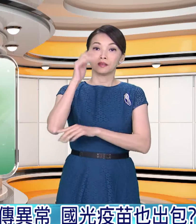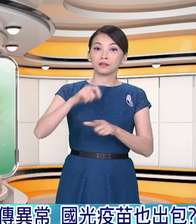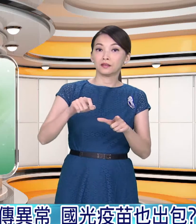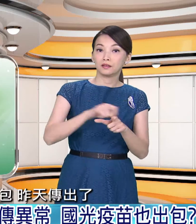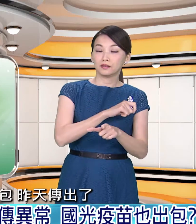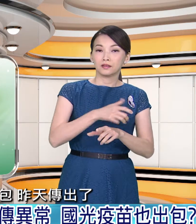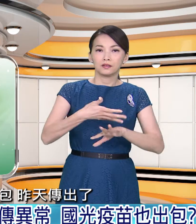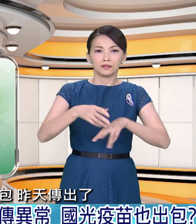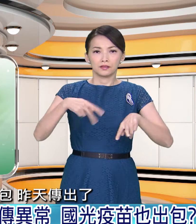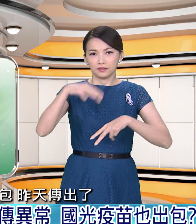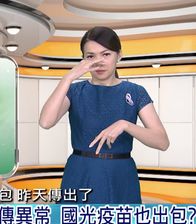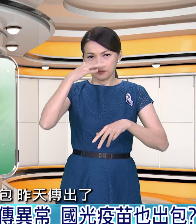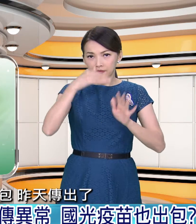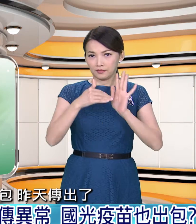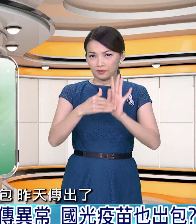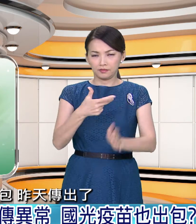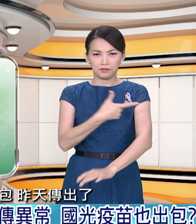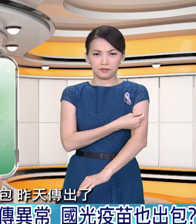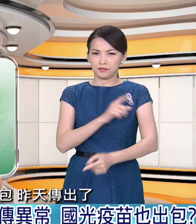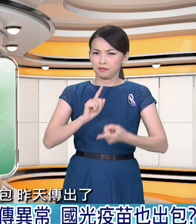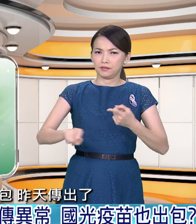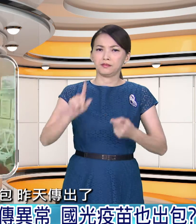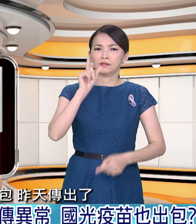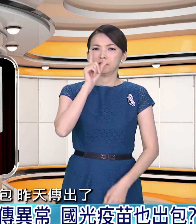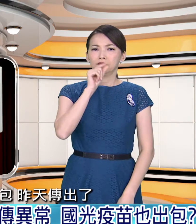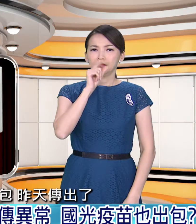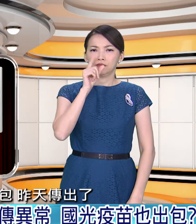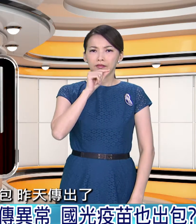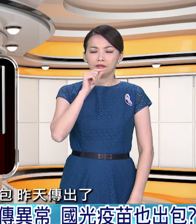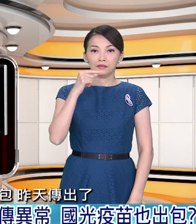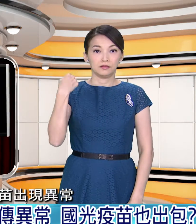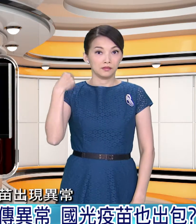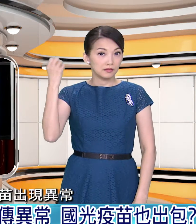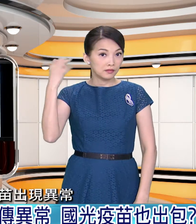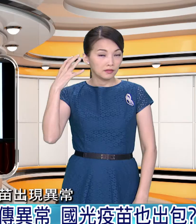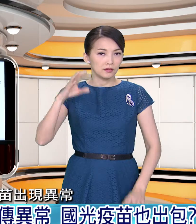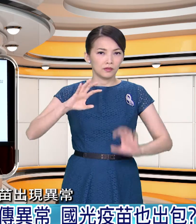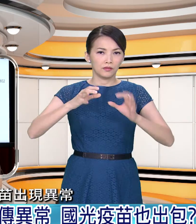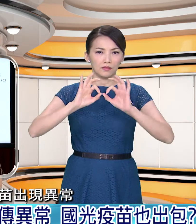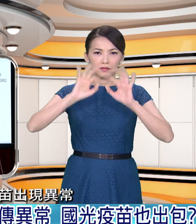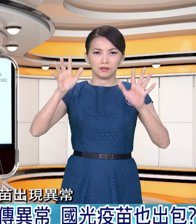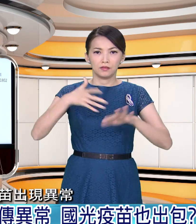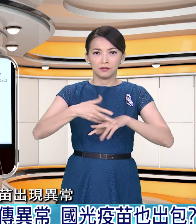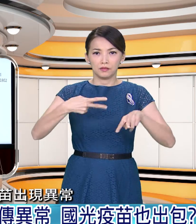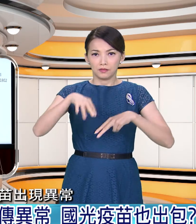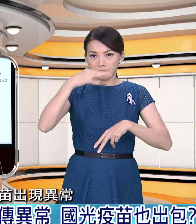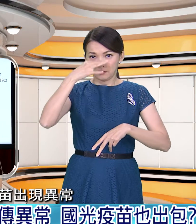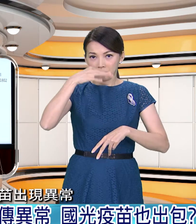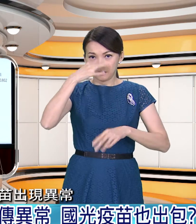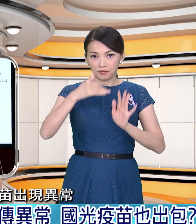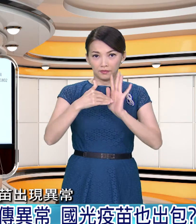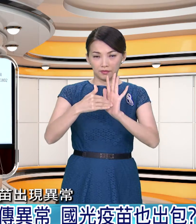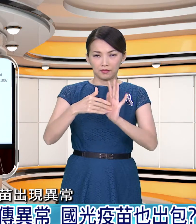公费流感疫苗又出包。昨天传出了公费的国光流感疫苗出现异